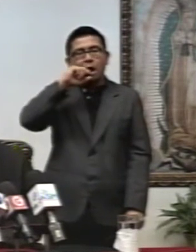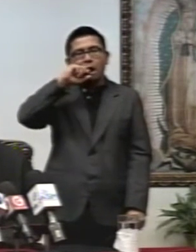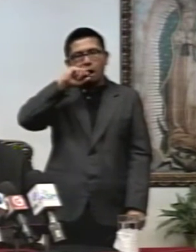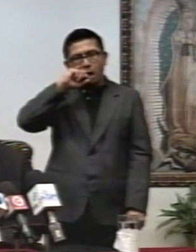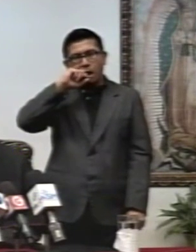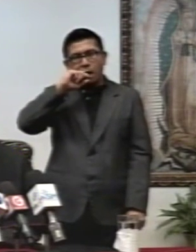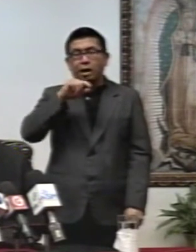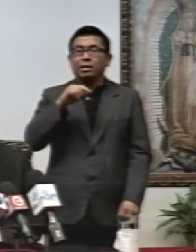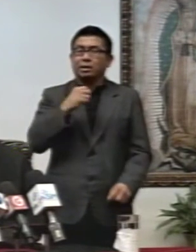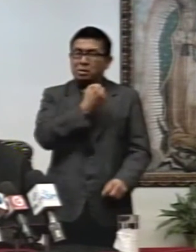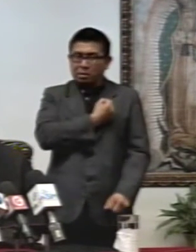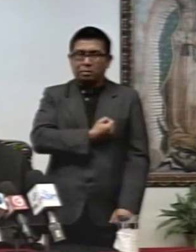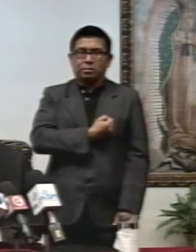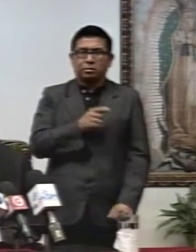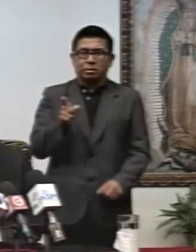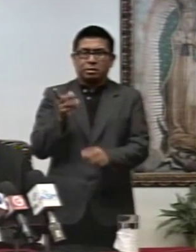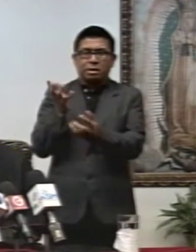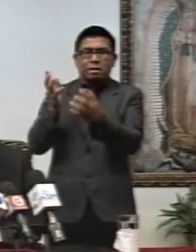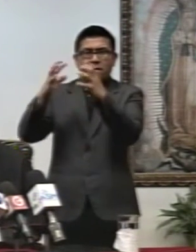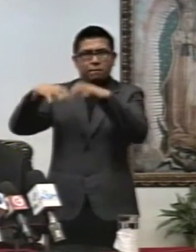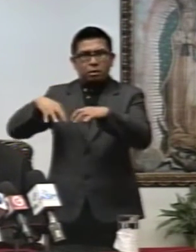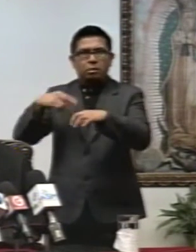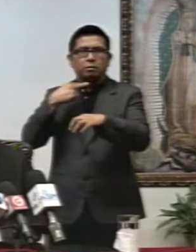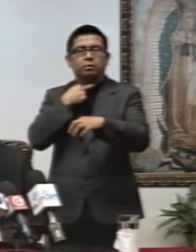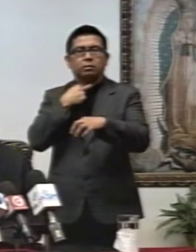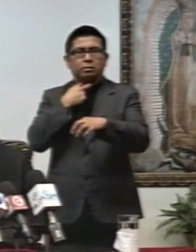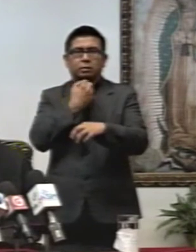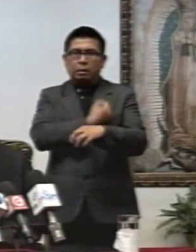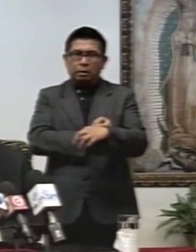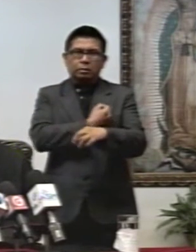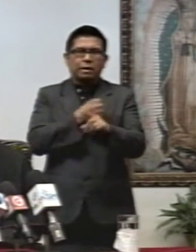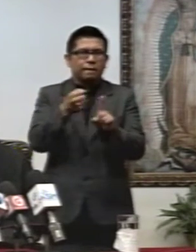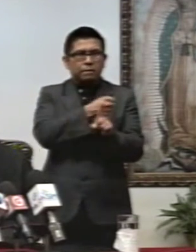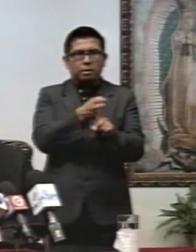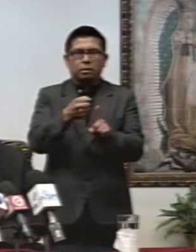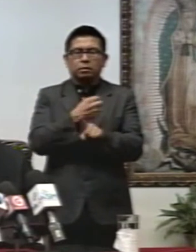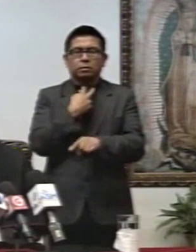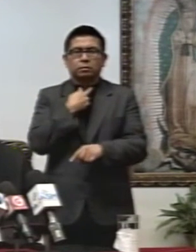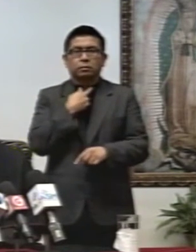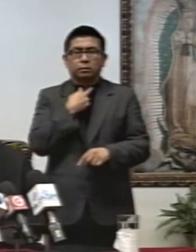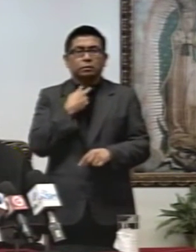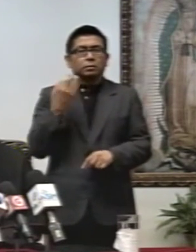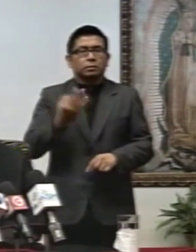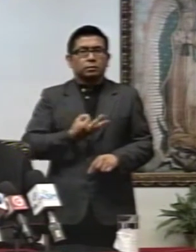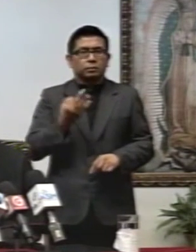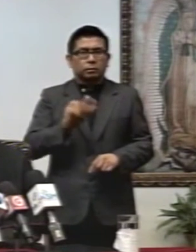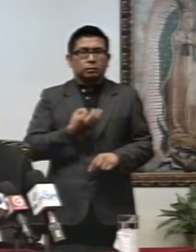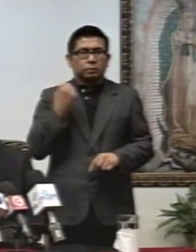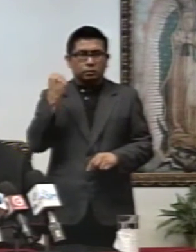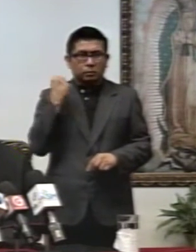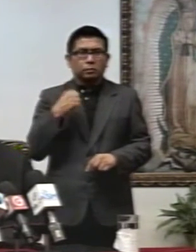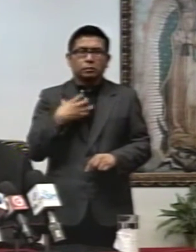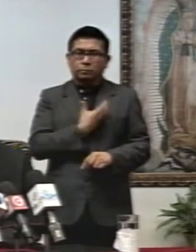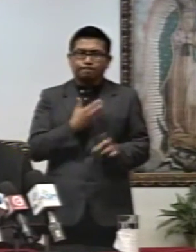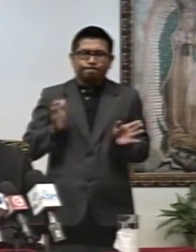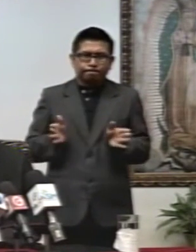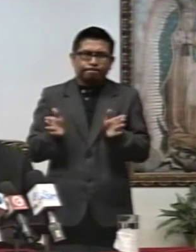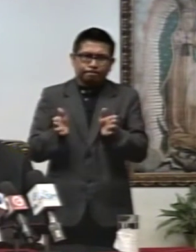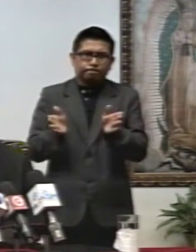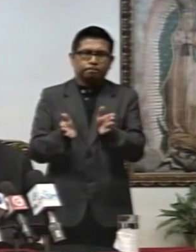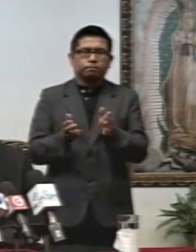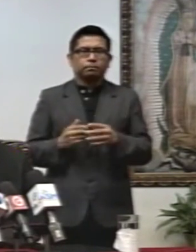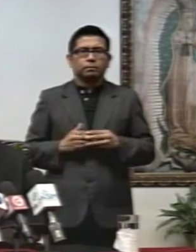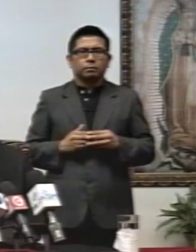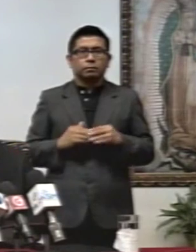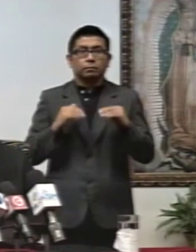pobres, son las más golpeadas por esta situación de violencia. Es necesario salir adelante.